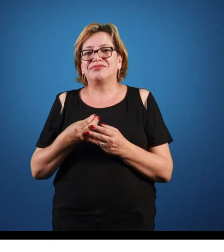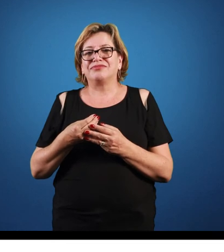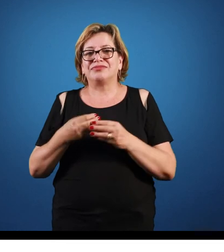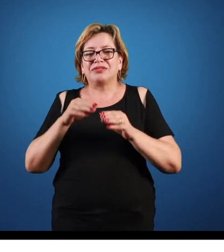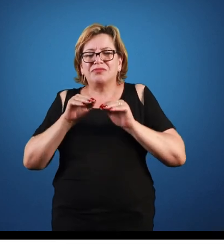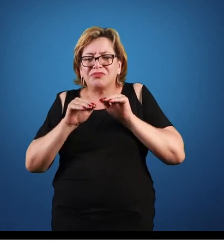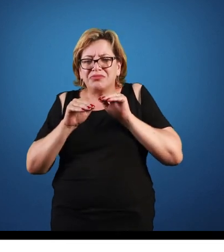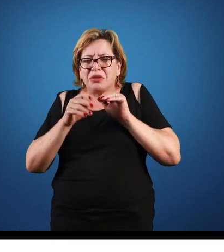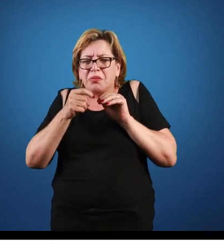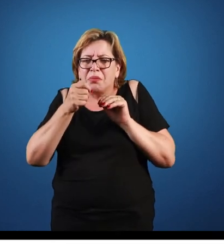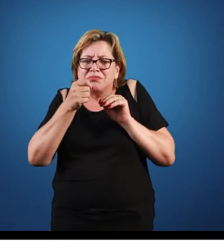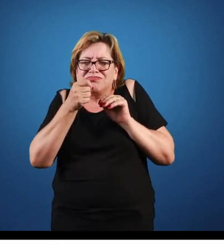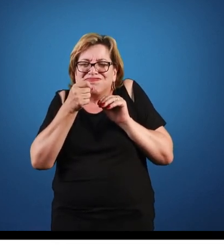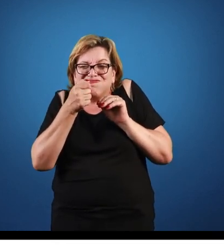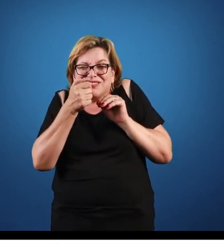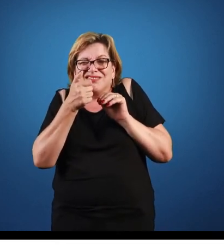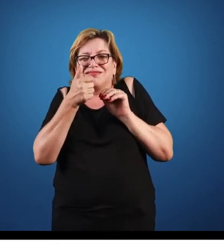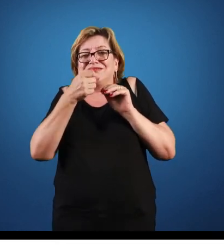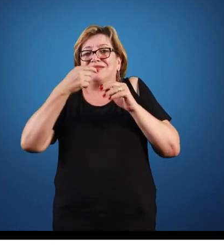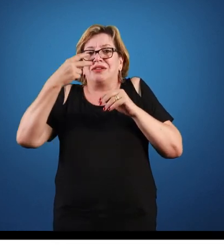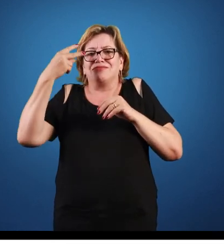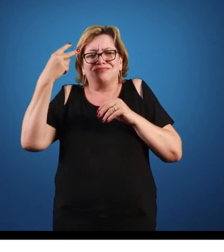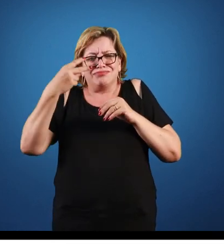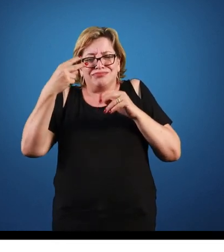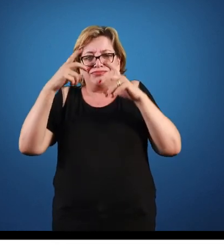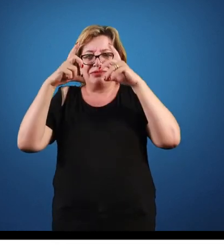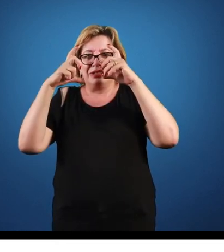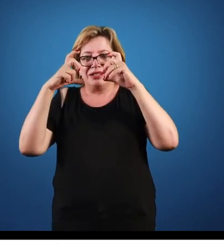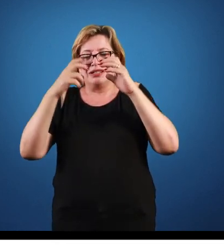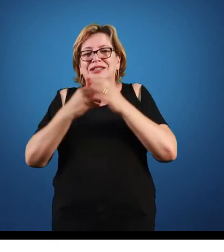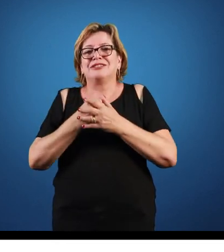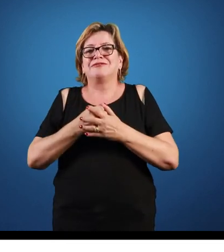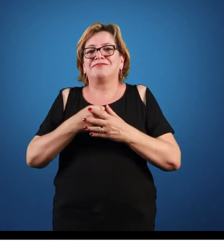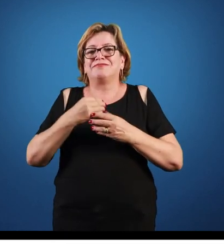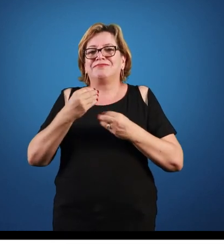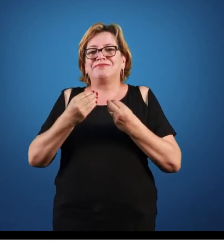movimentou praticamente nada eu tiro a segunda foto